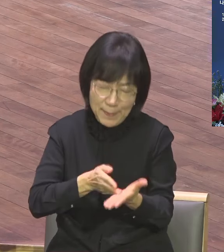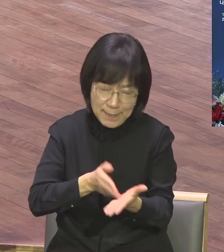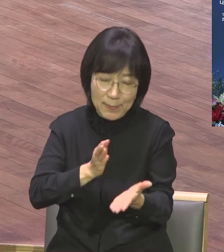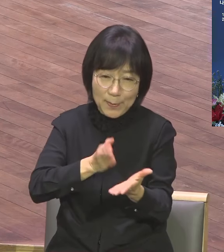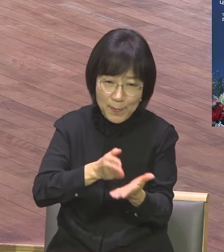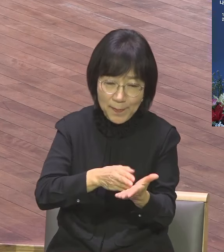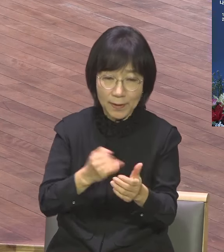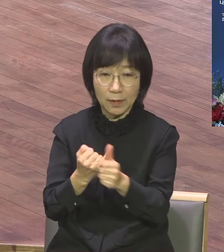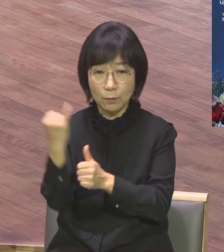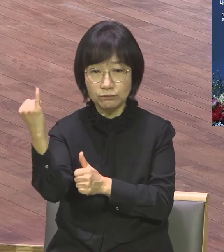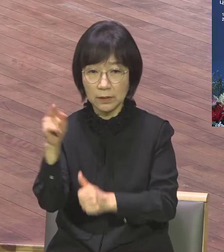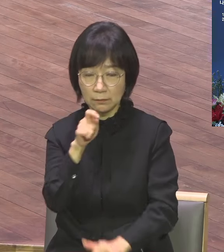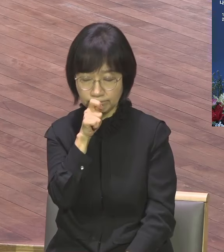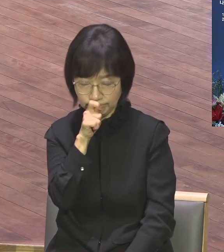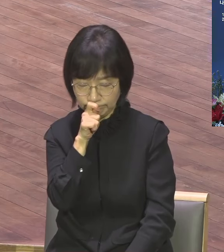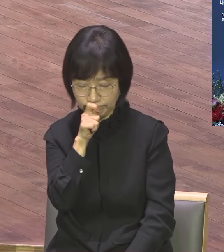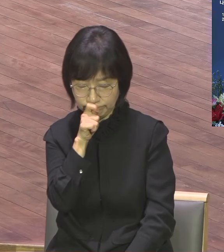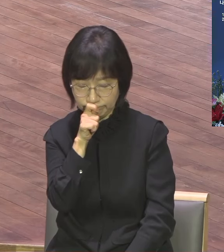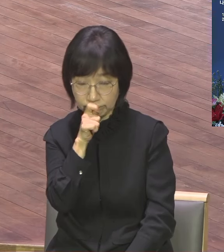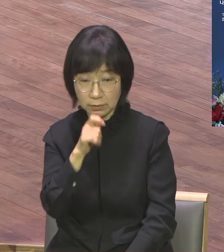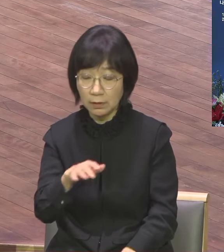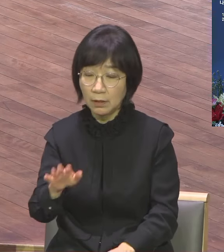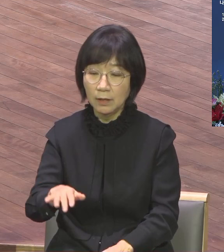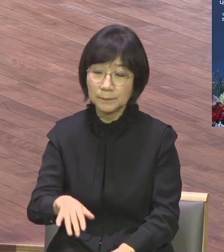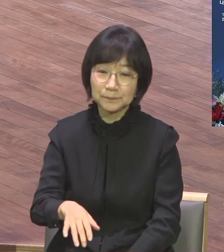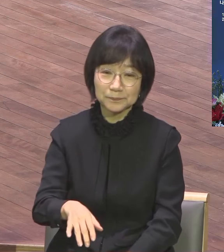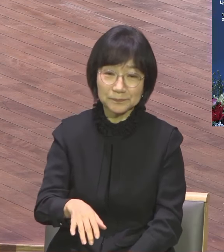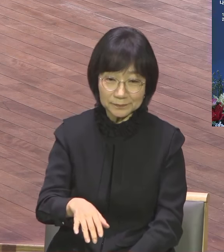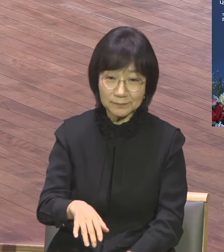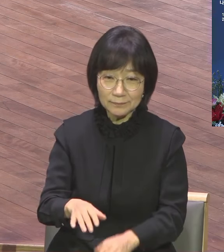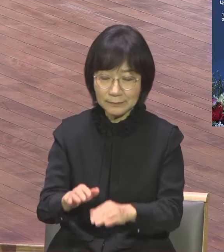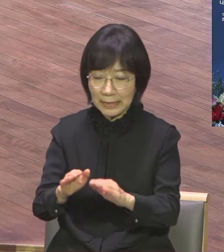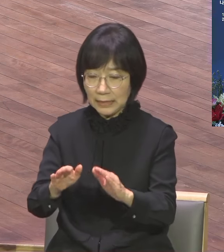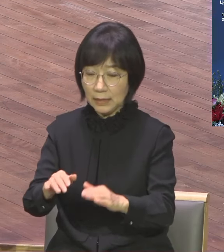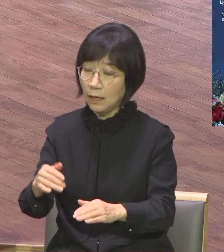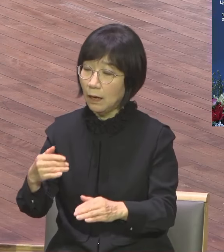내가 집에 와서 왜 한마디도 안 하냐 하니까 이 말 하면 이 사람이